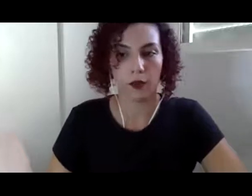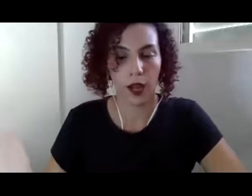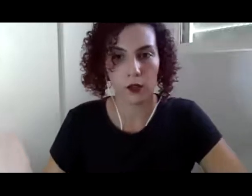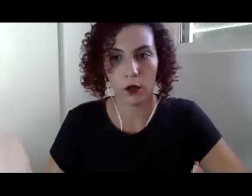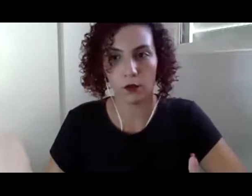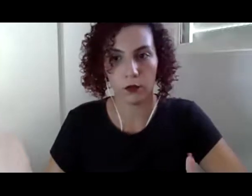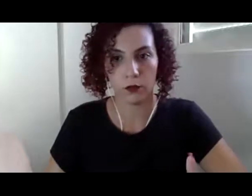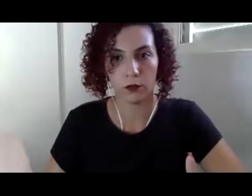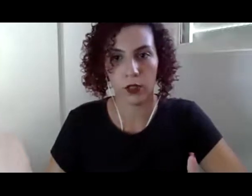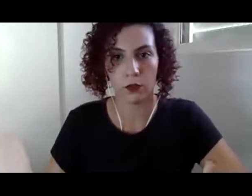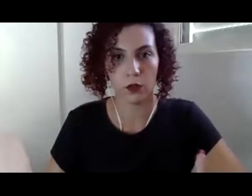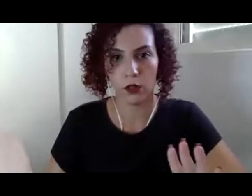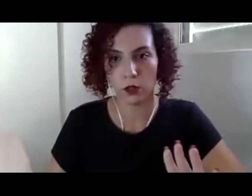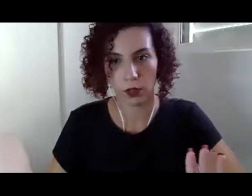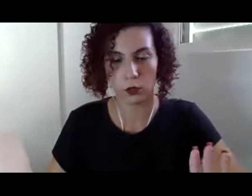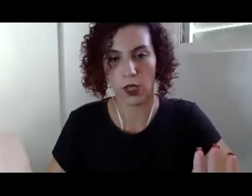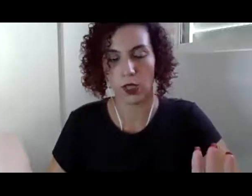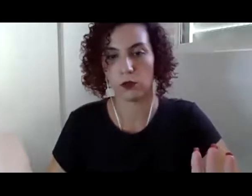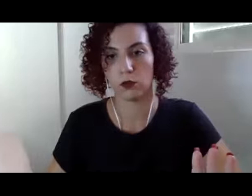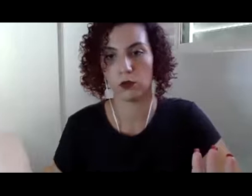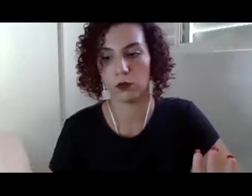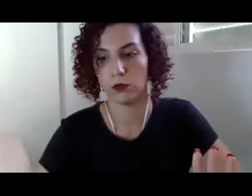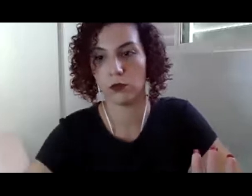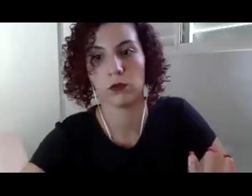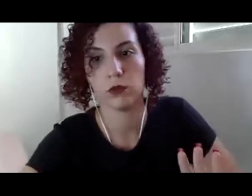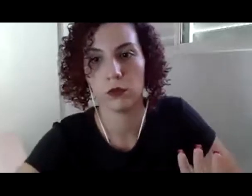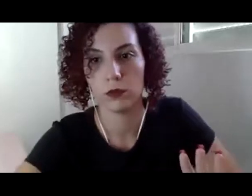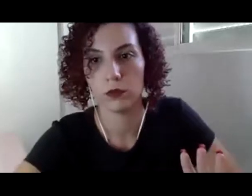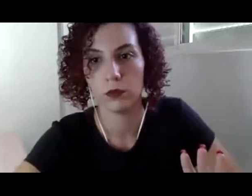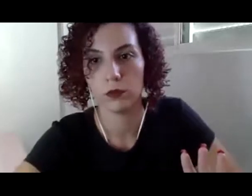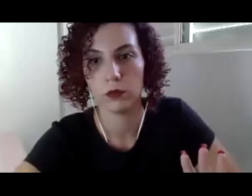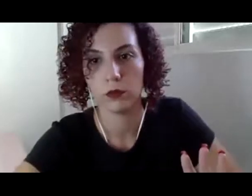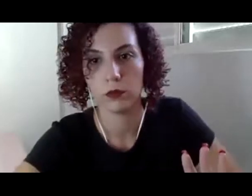Alguém quer falar? Acho que eu ouvi um microfone ou tá tudo certo?